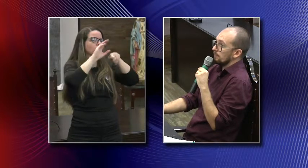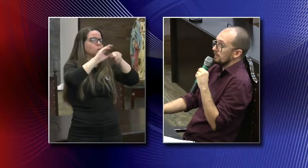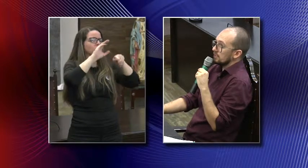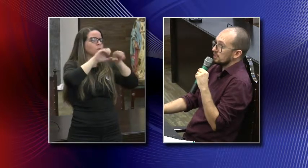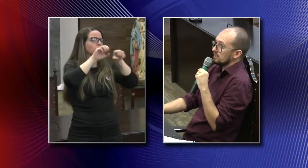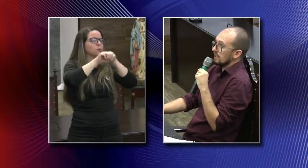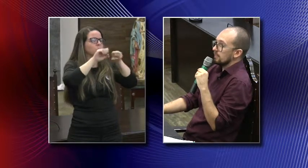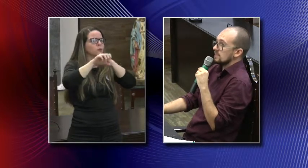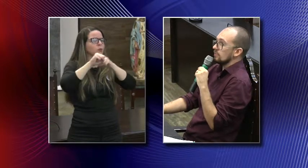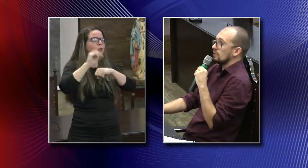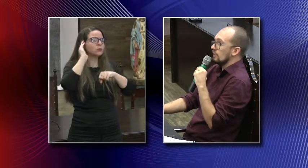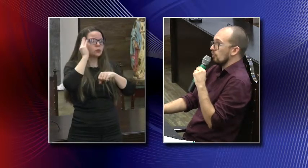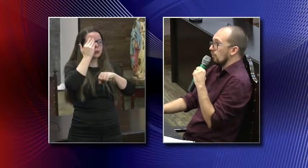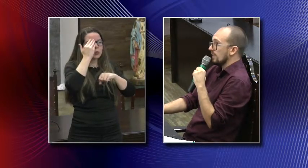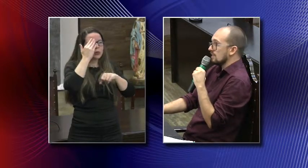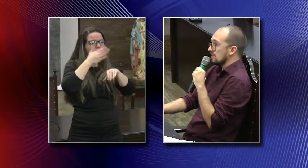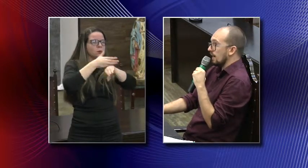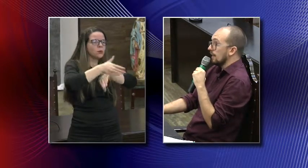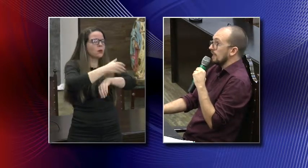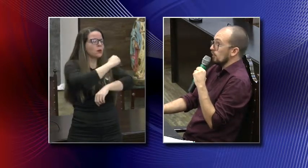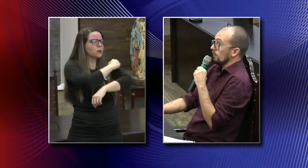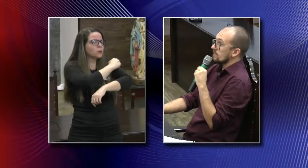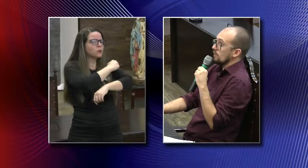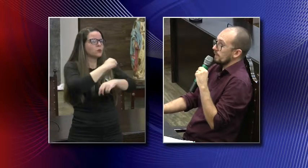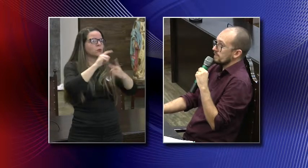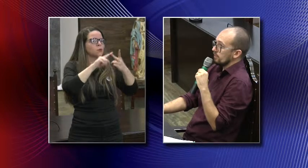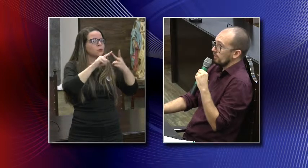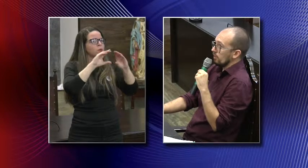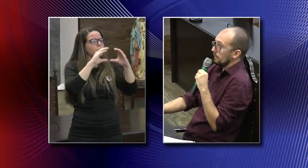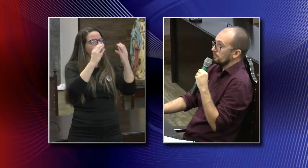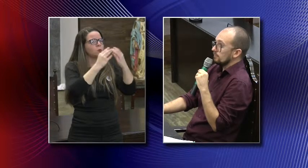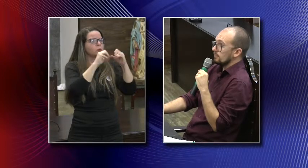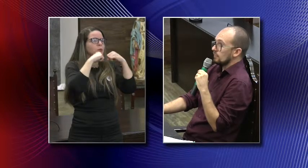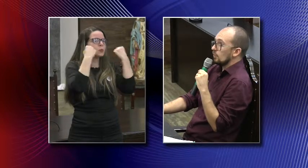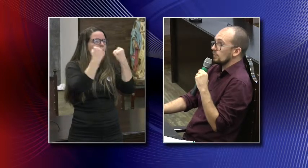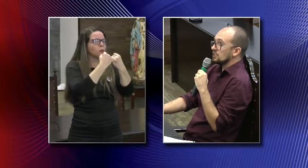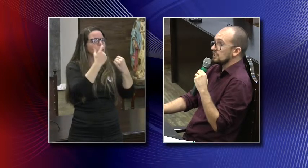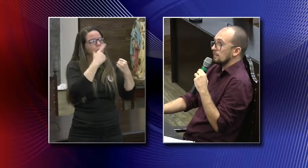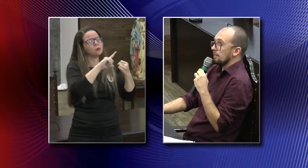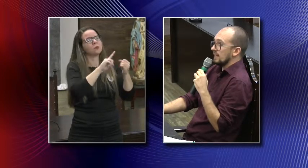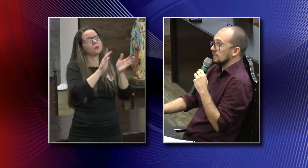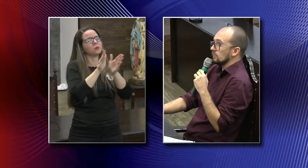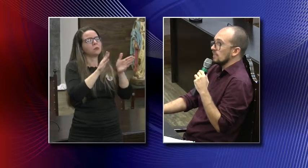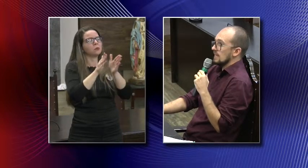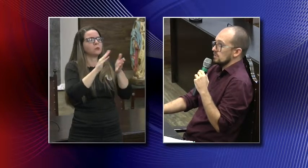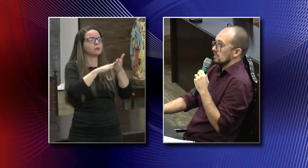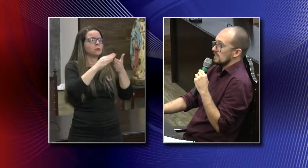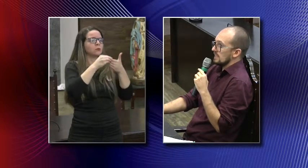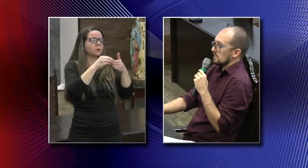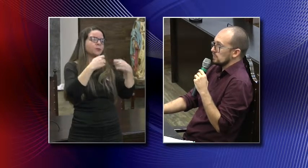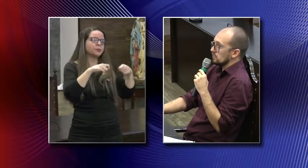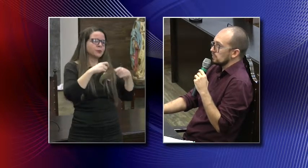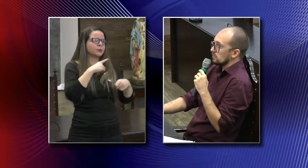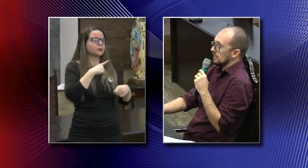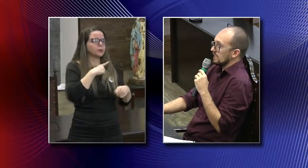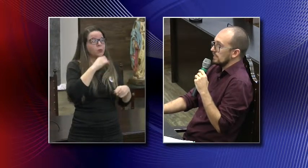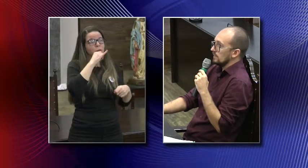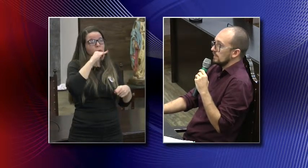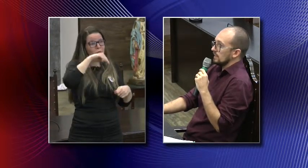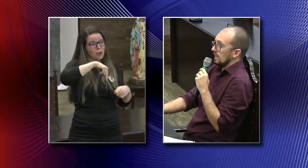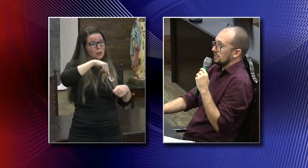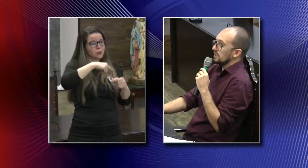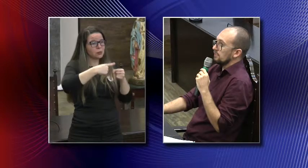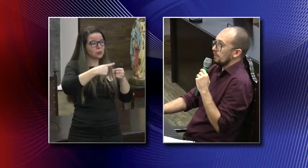Na capital a gente tem, mas e no interior, como é que está? E como é que está o Brasil afora? Como a gente está preparando as nossas crianças com